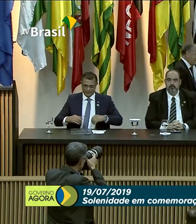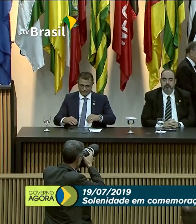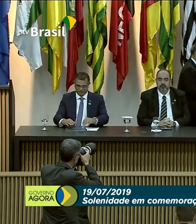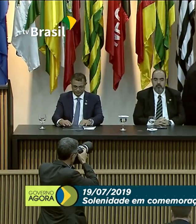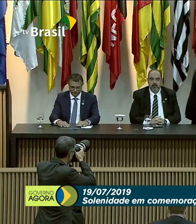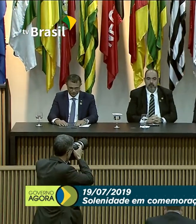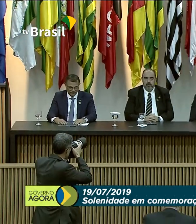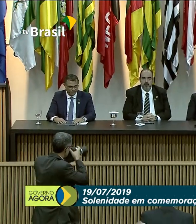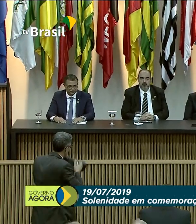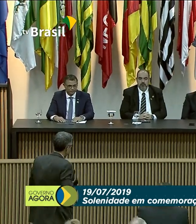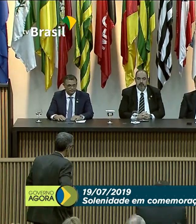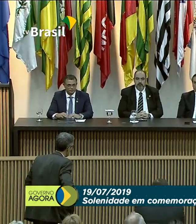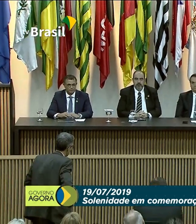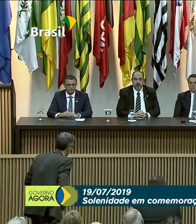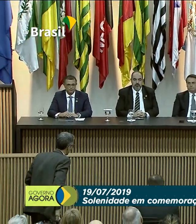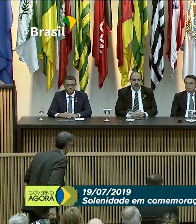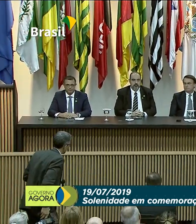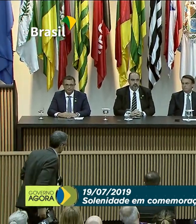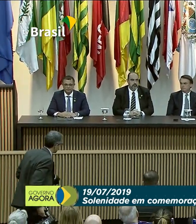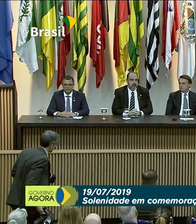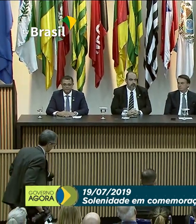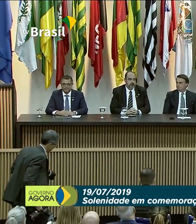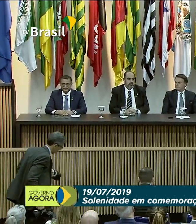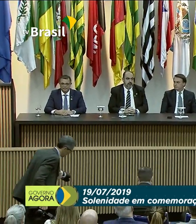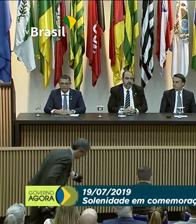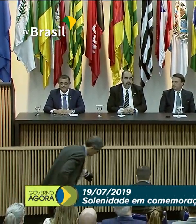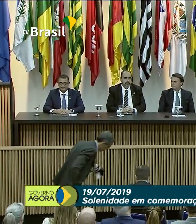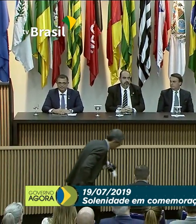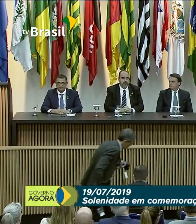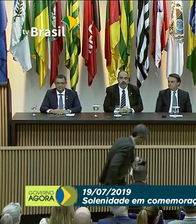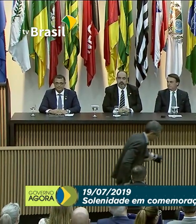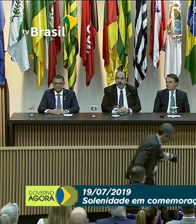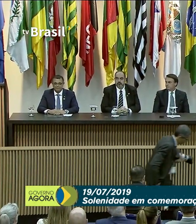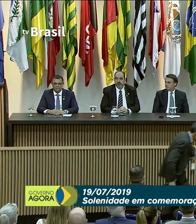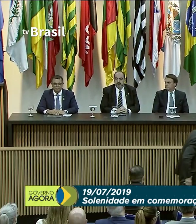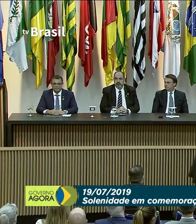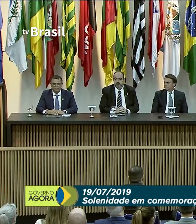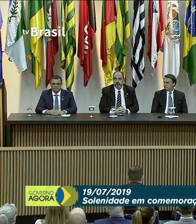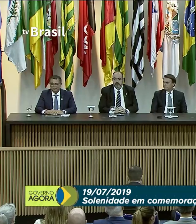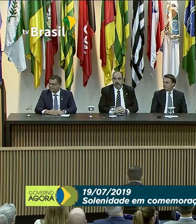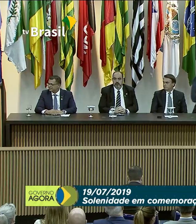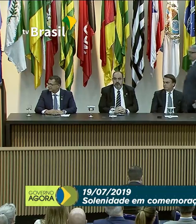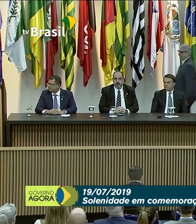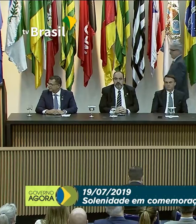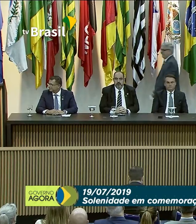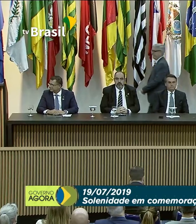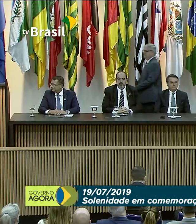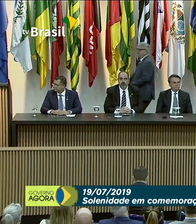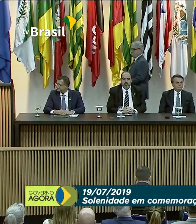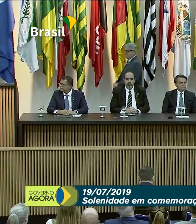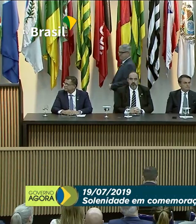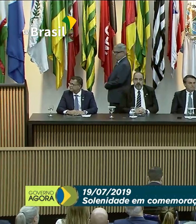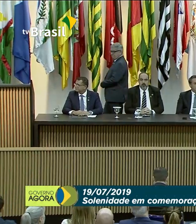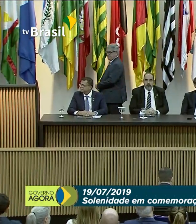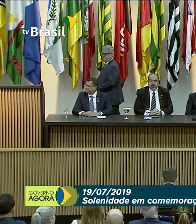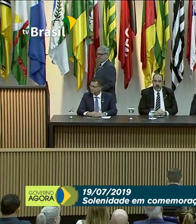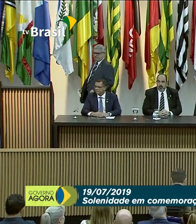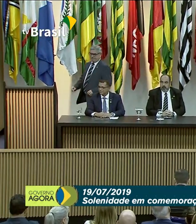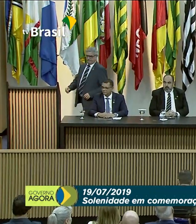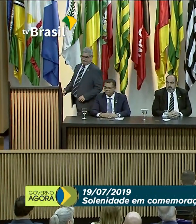Ouviremos agora o secretário especial do Esporte do Ministério da Cidadania, Décio Brasil.